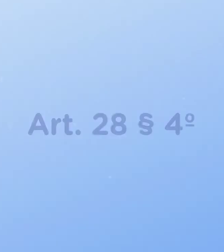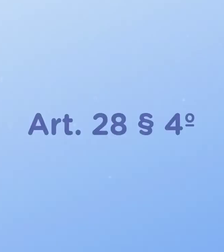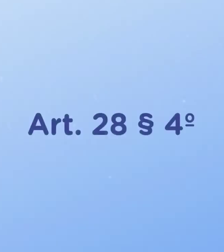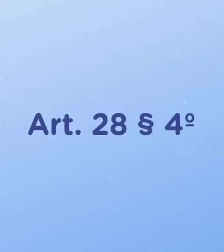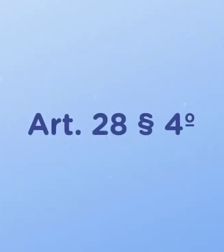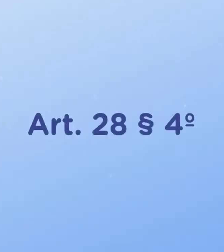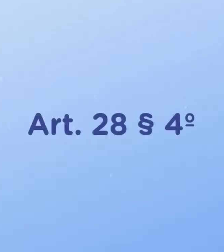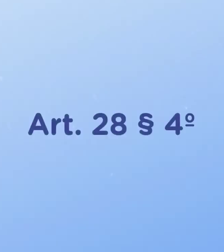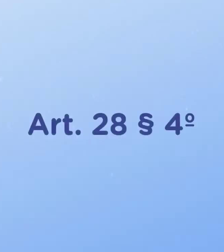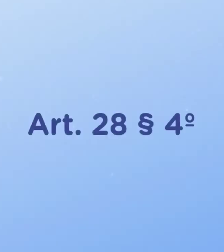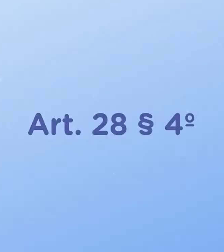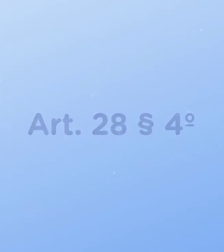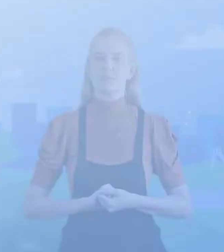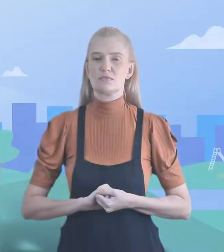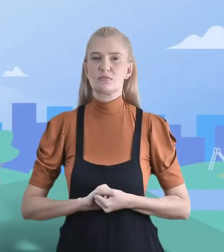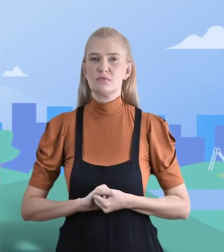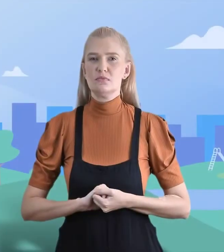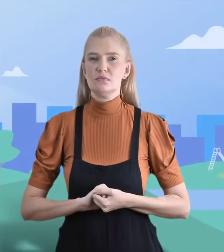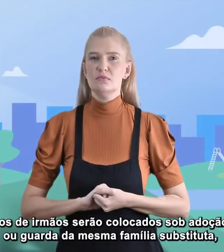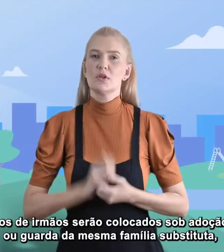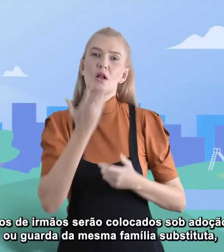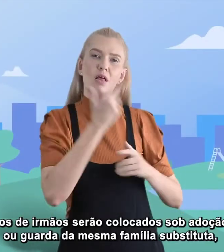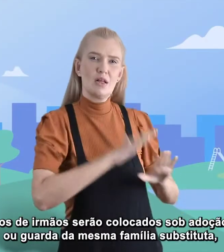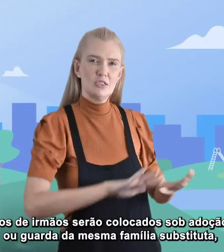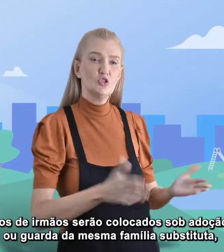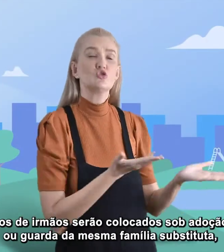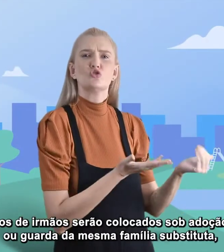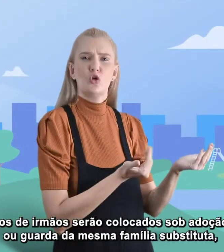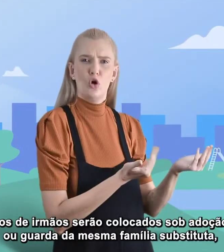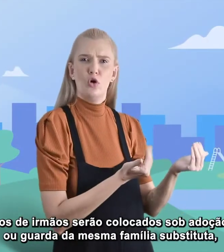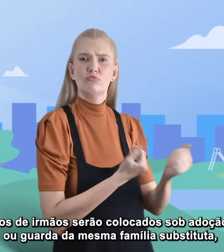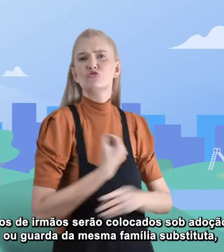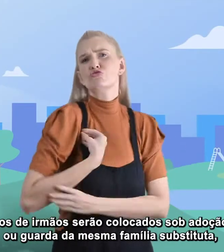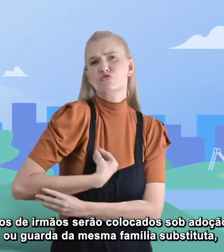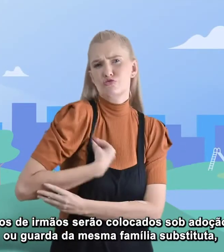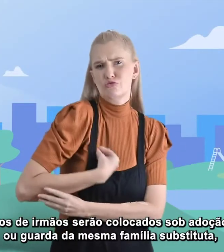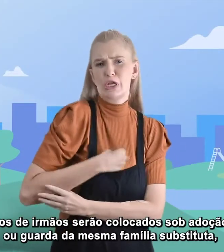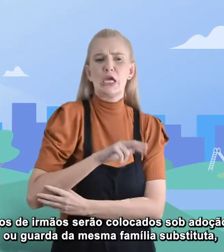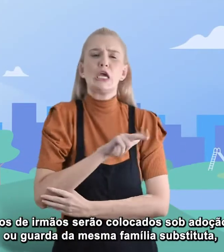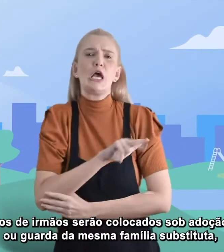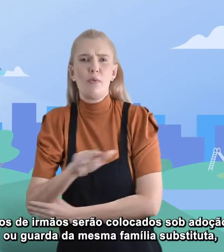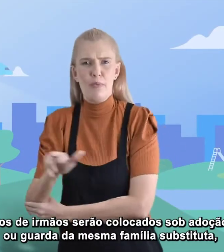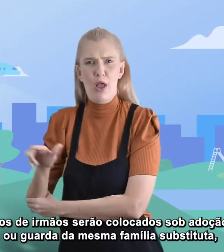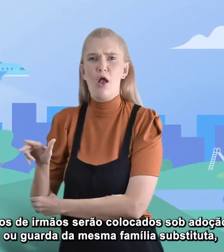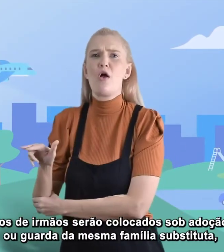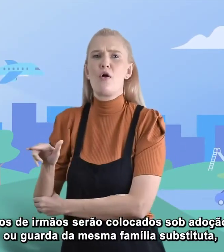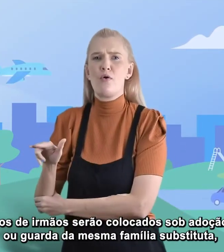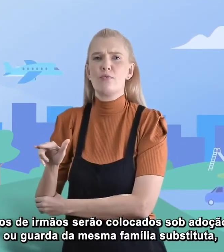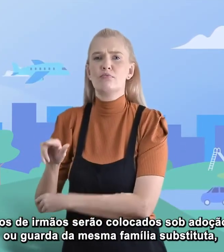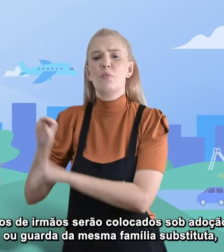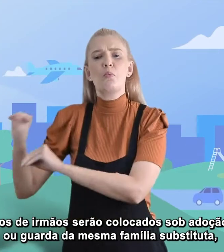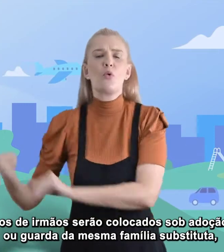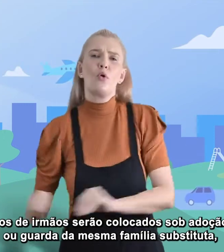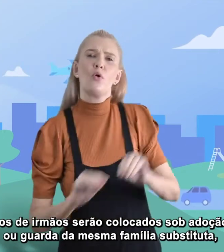Artigo 28, parágrafo 4º. Os grupos de irmãos serão colocados sob adoção, tutela ou guarda